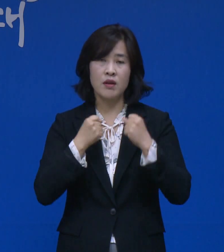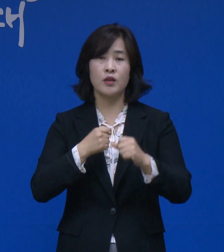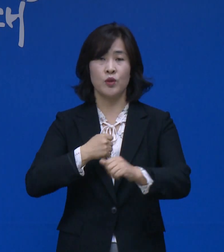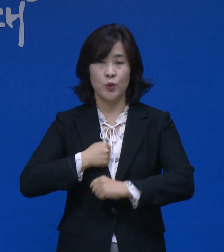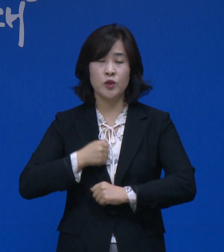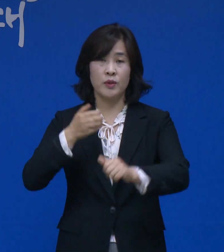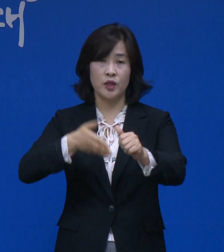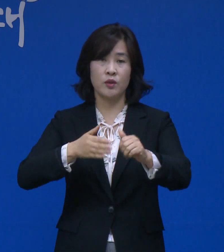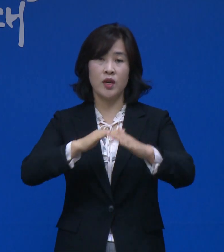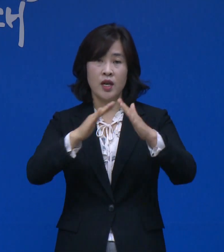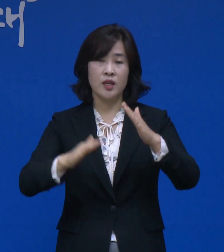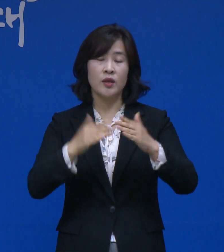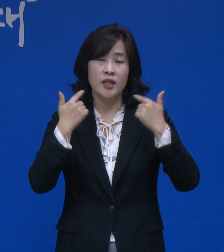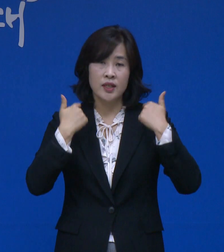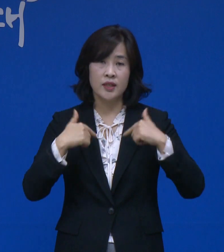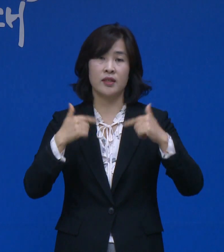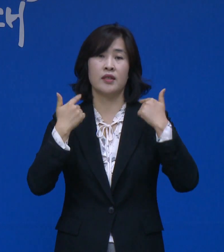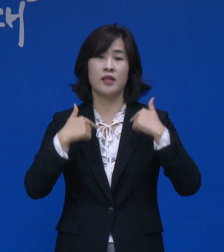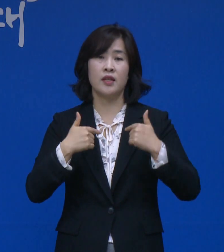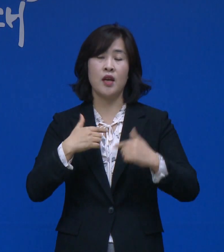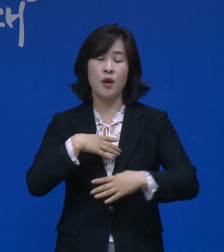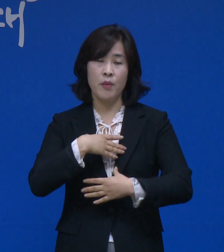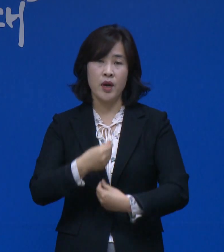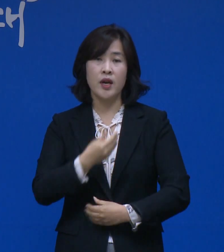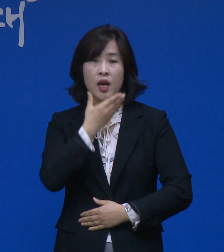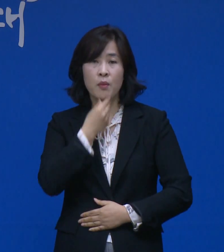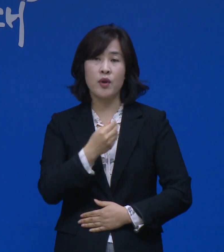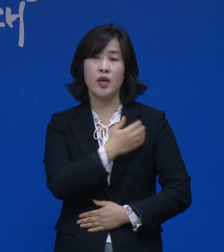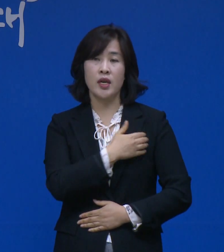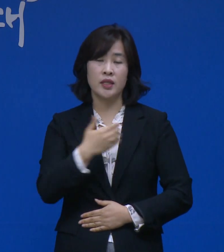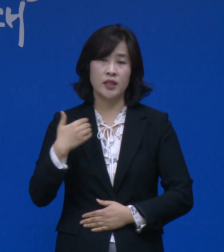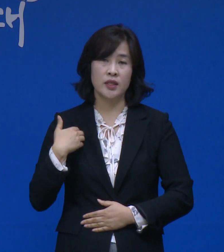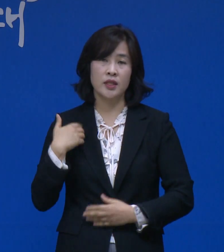챙기시고 가정에도 늘 평안과